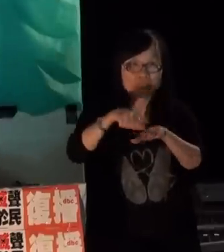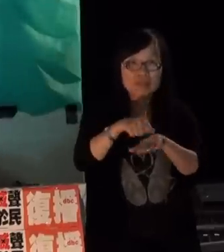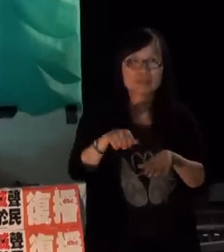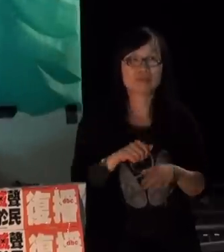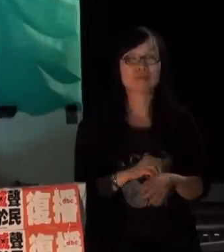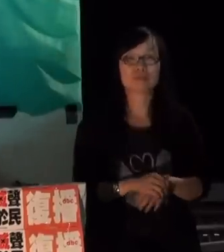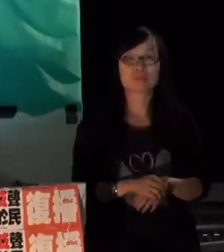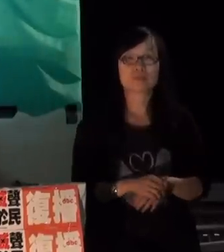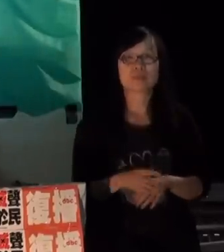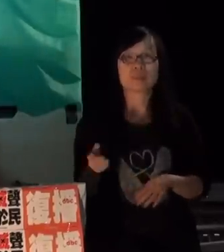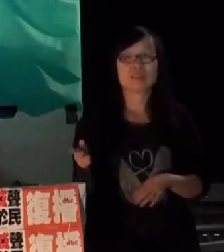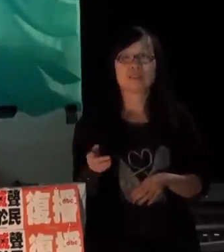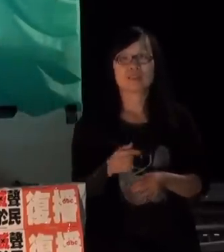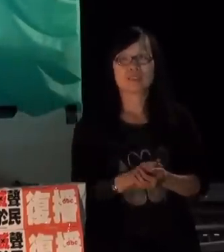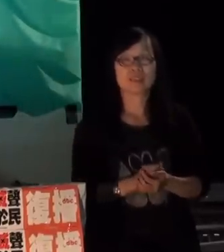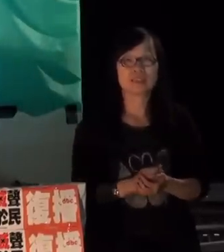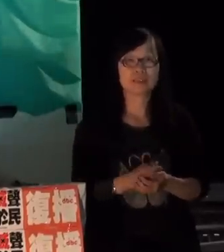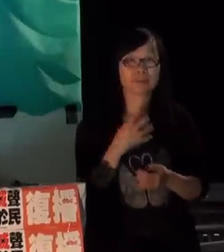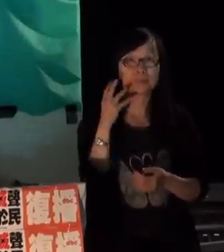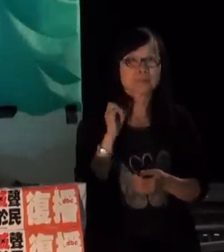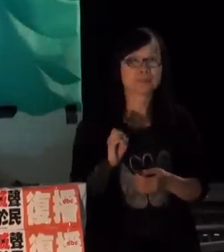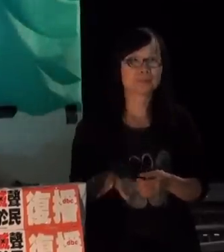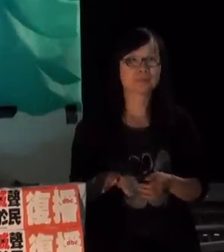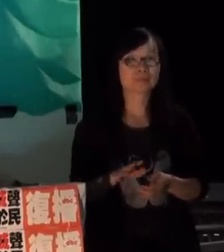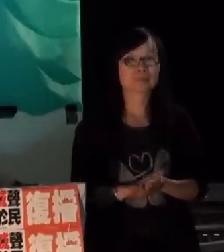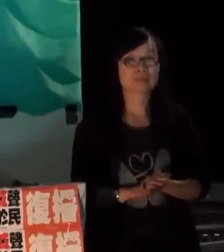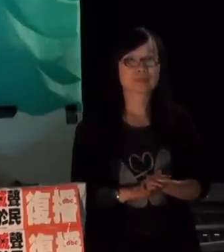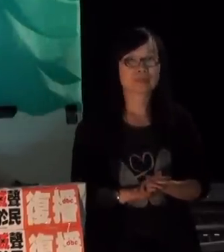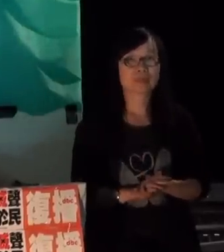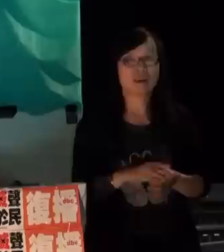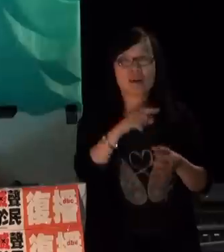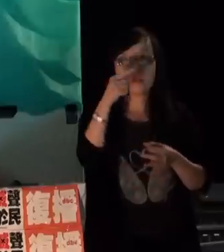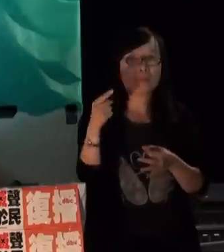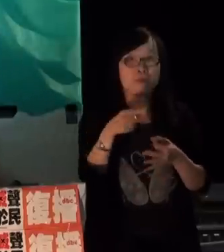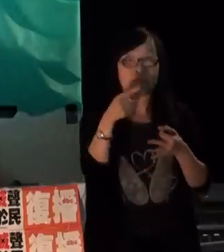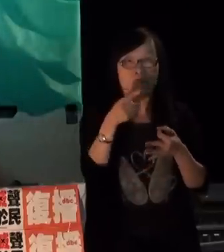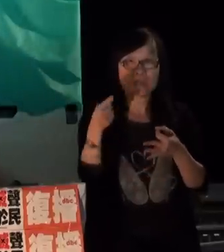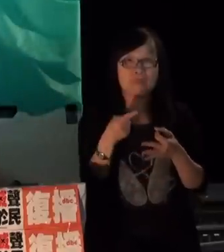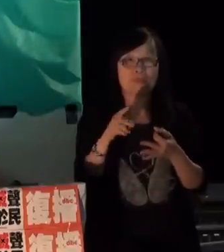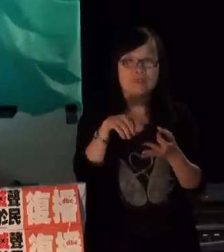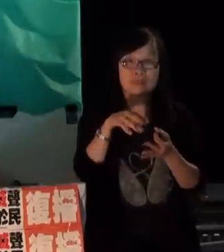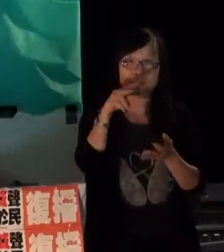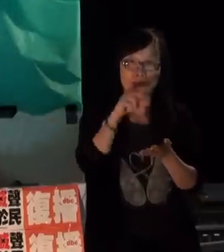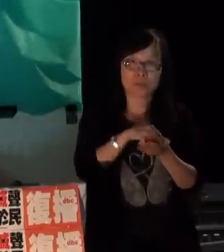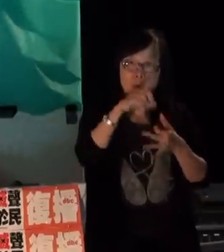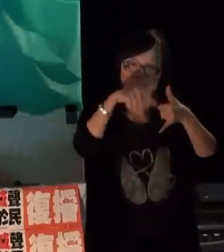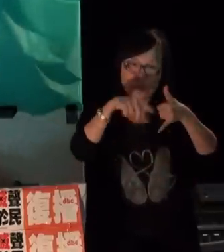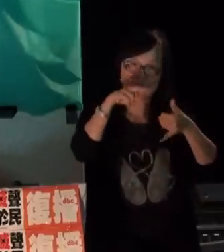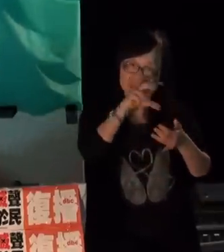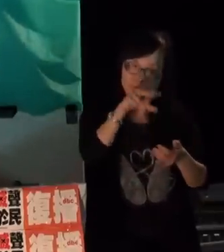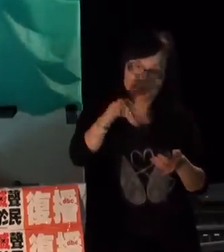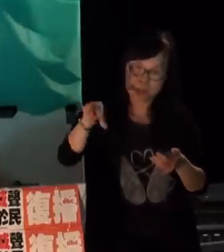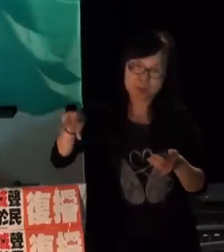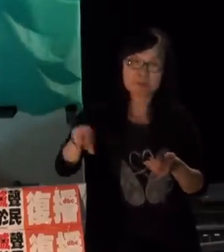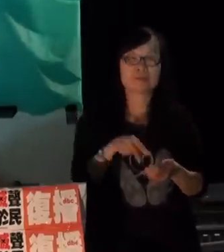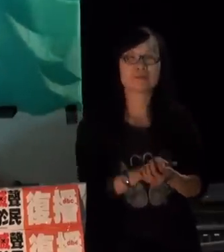係咪啊？ 有啲咁嘅 pickle 啊，真係陰公啊！ 喂，真係萬能蘇嚟呢個，係人都插得㗎喎，係咪啊？